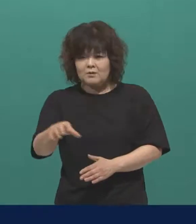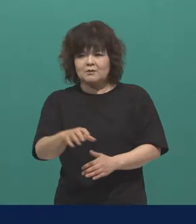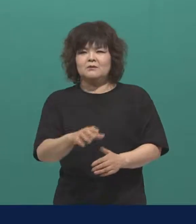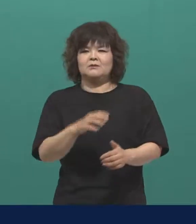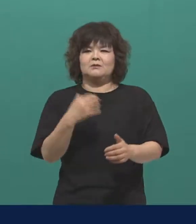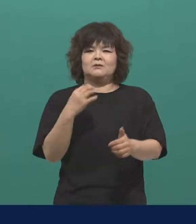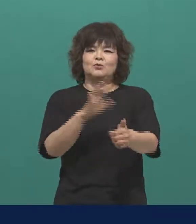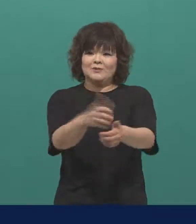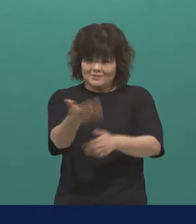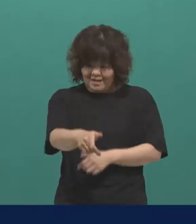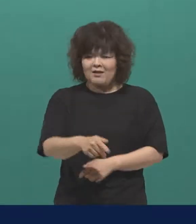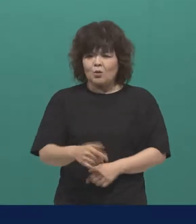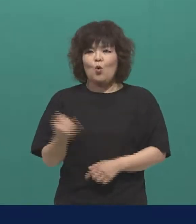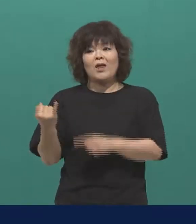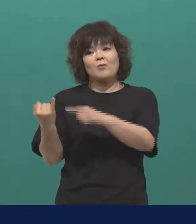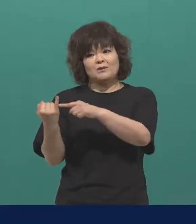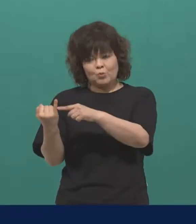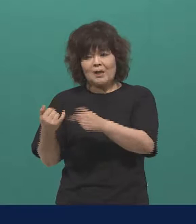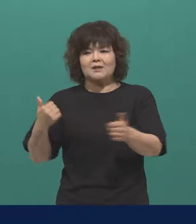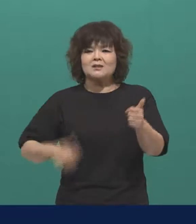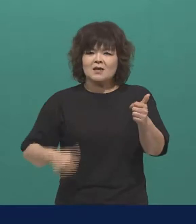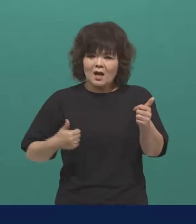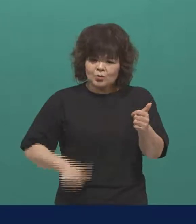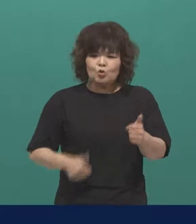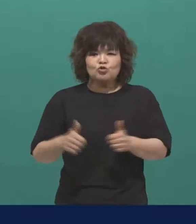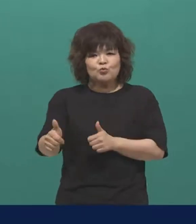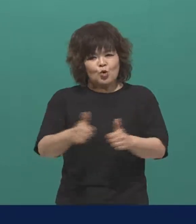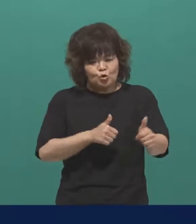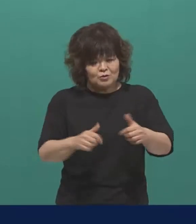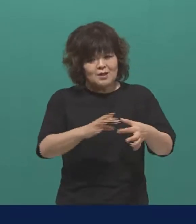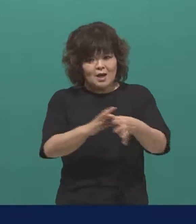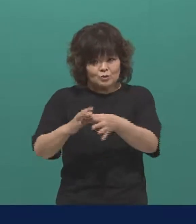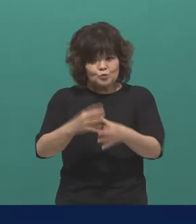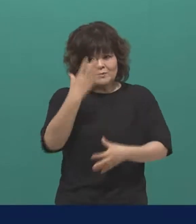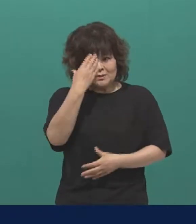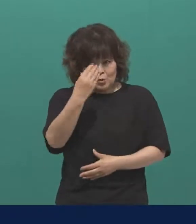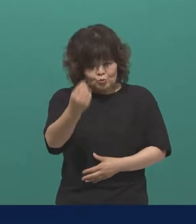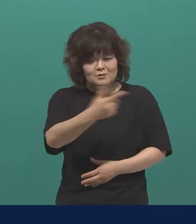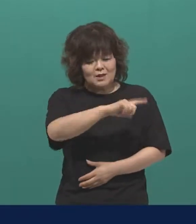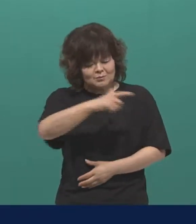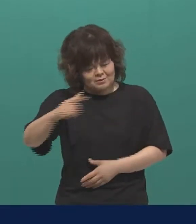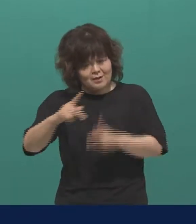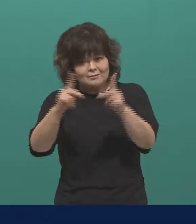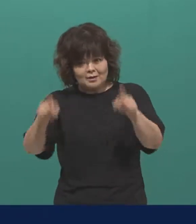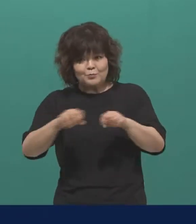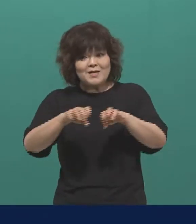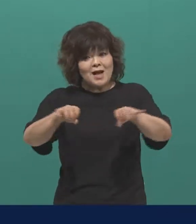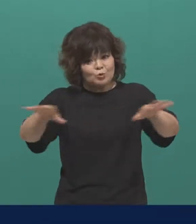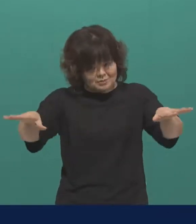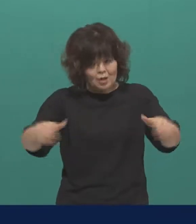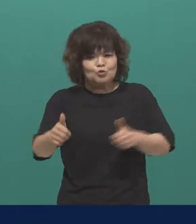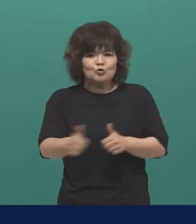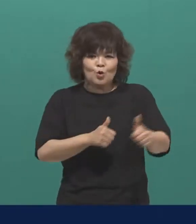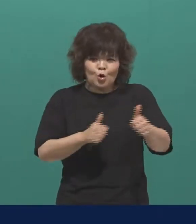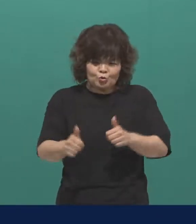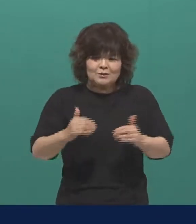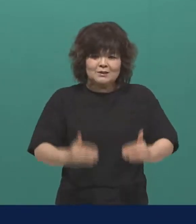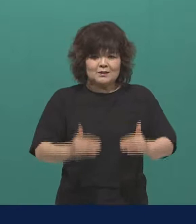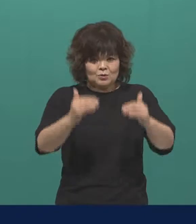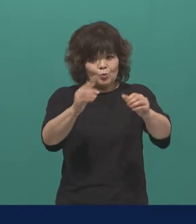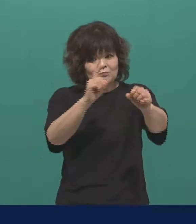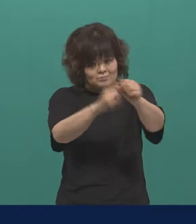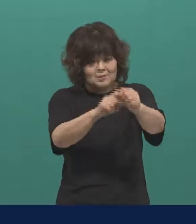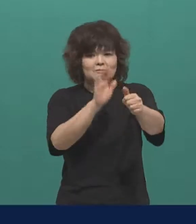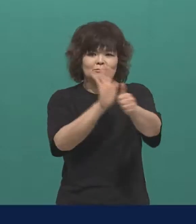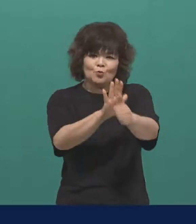スポーツチームが就任していて、大山さんは滋賀のスポーツに関する魅力をさまざまな形